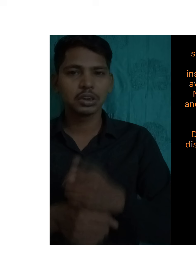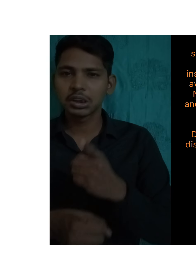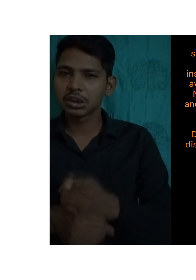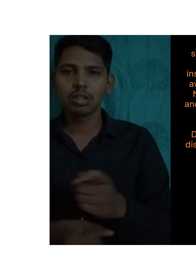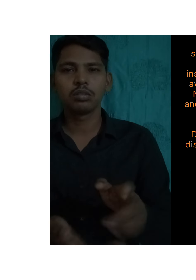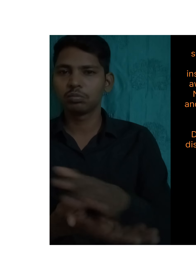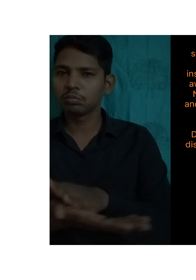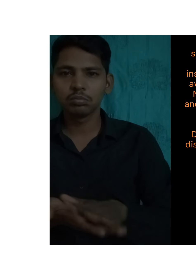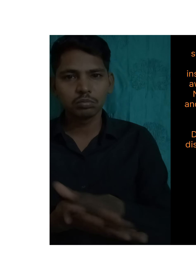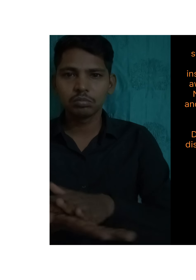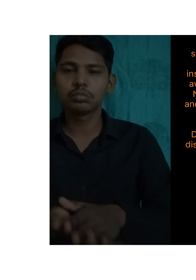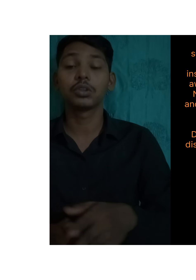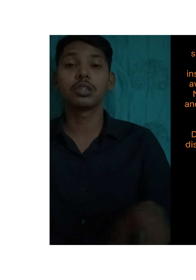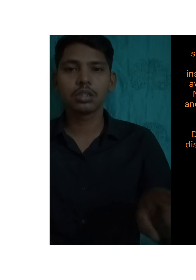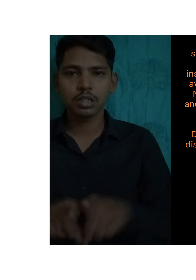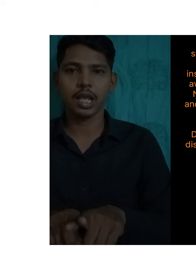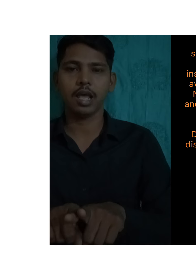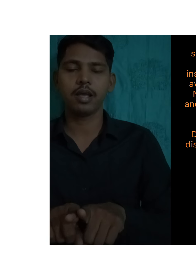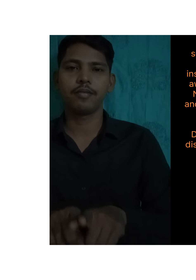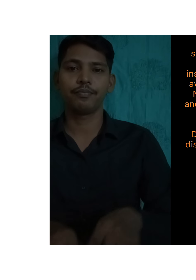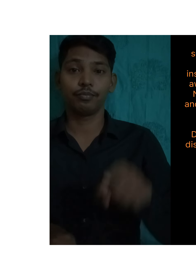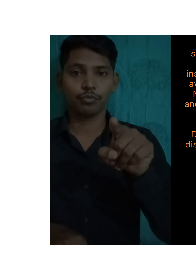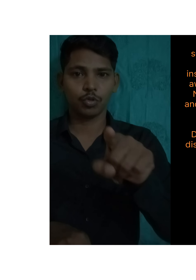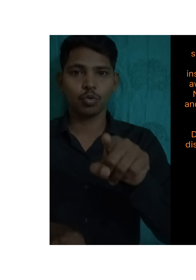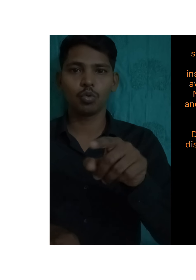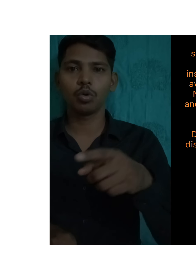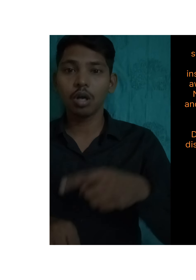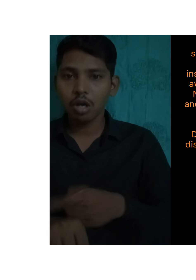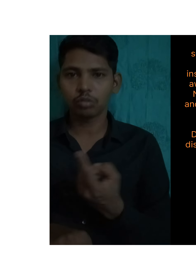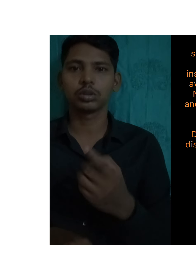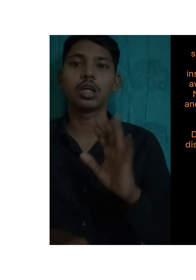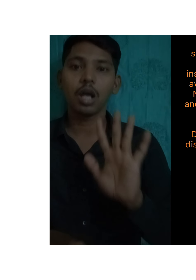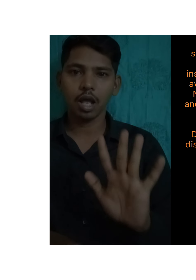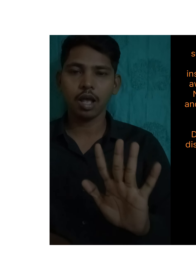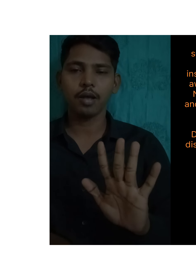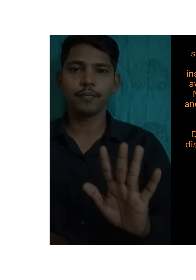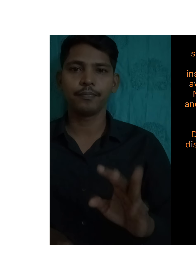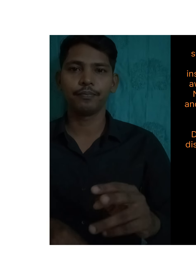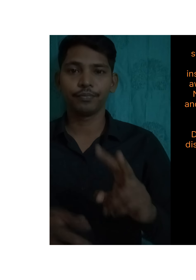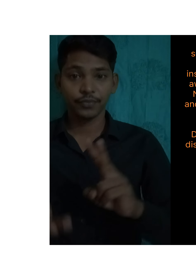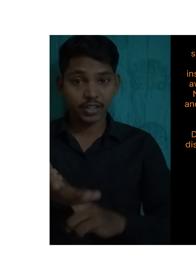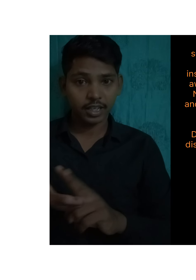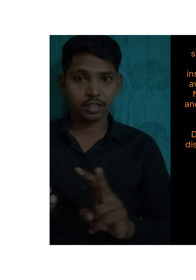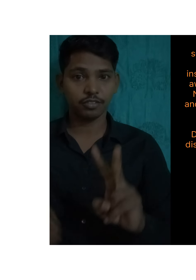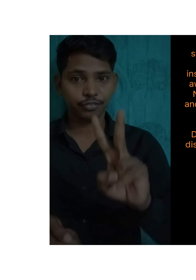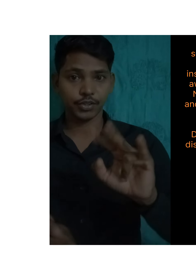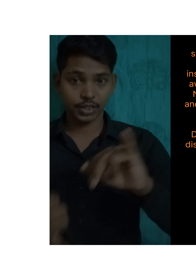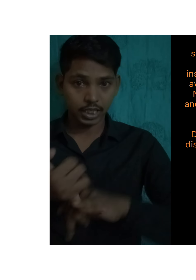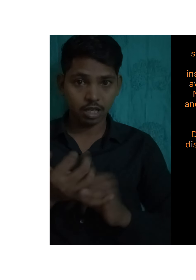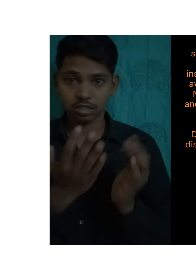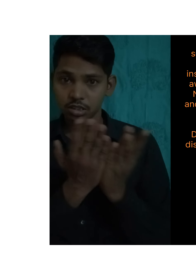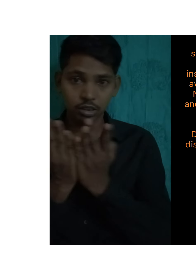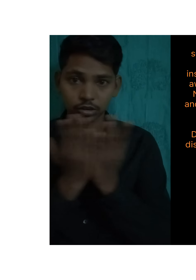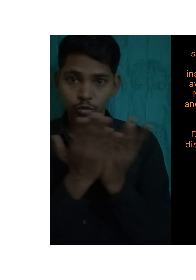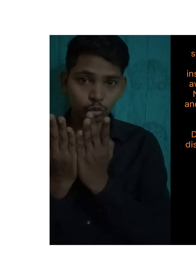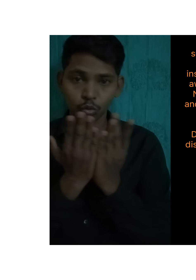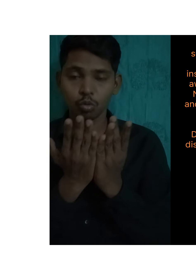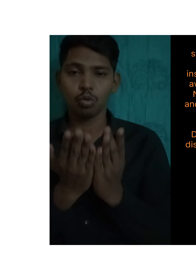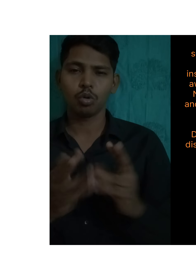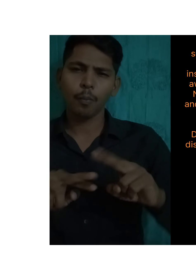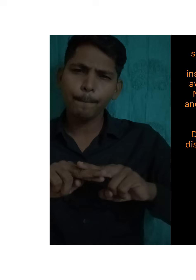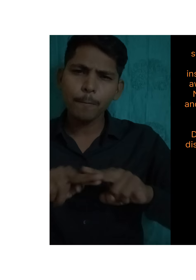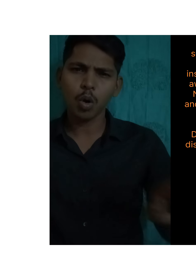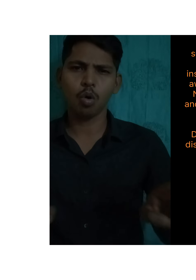ऐसे में आपके पास अवसर है कि नवोदय विद्यालय जो है बिल्कुल ही निःशुल्क और